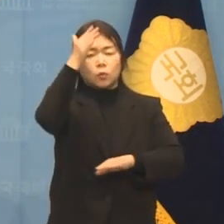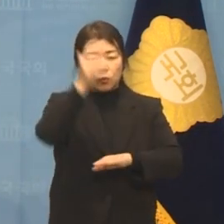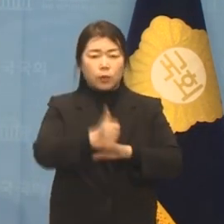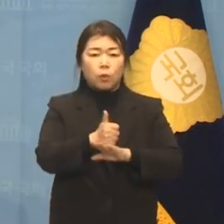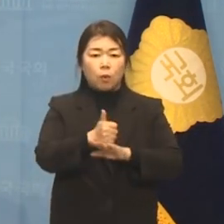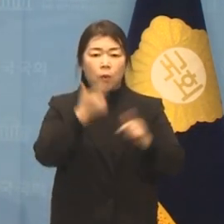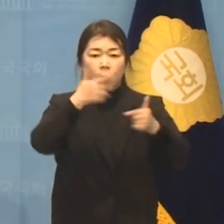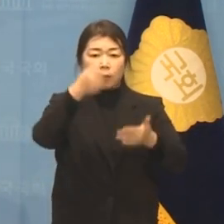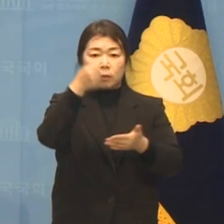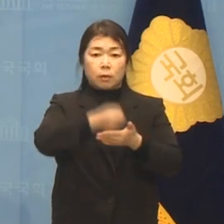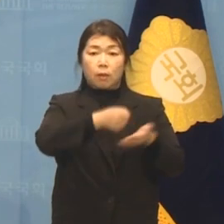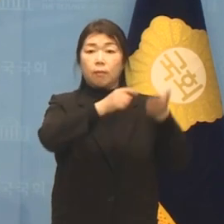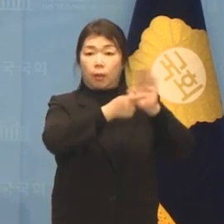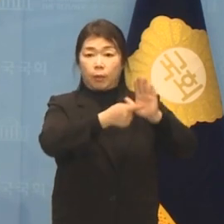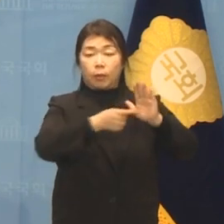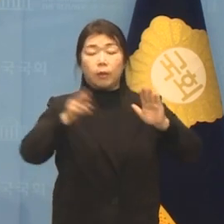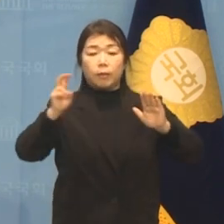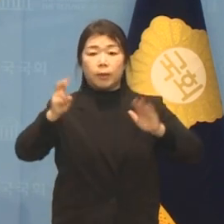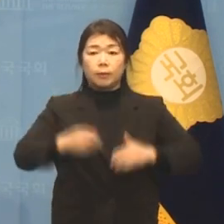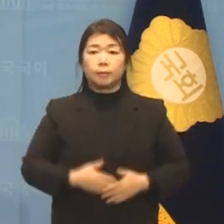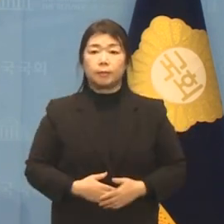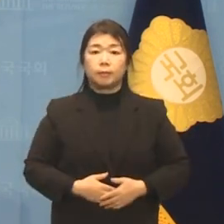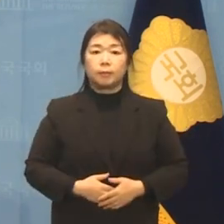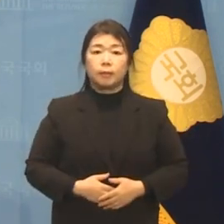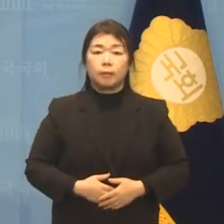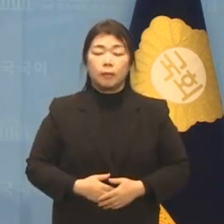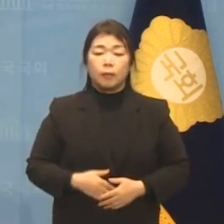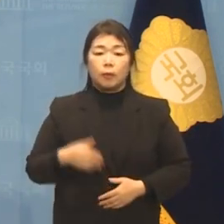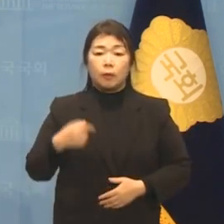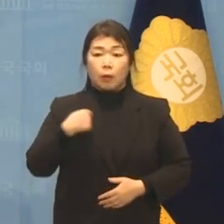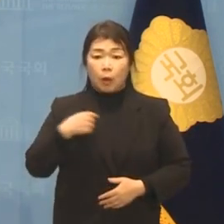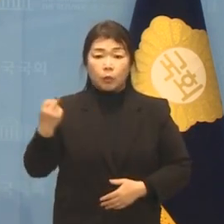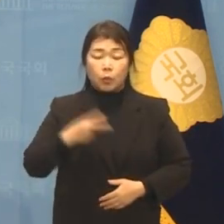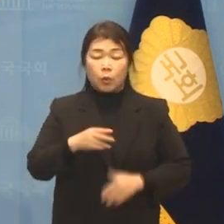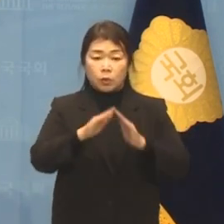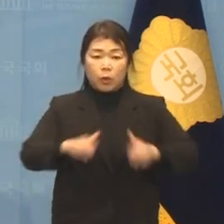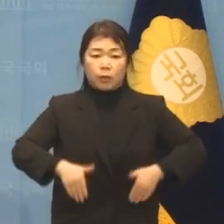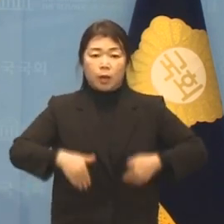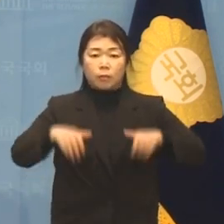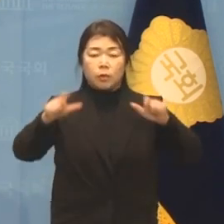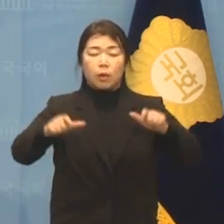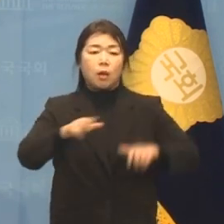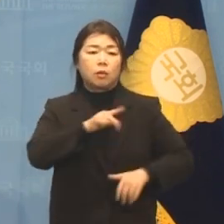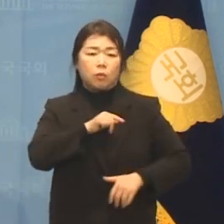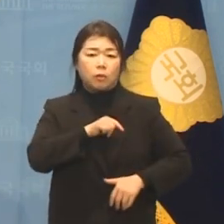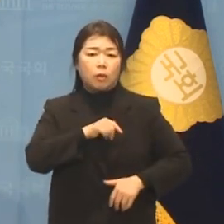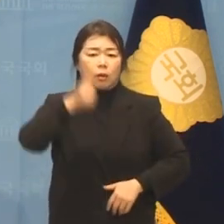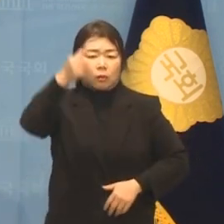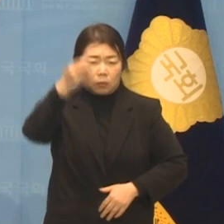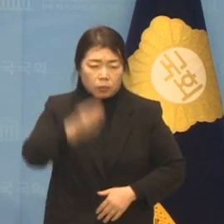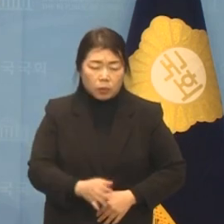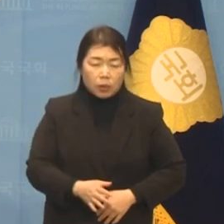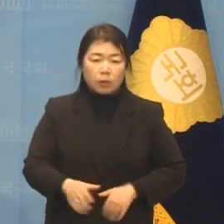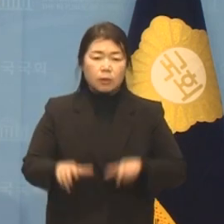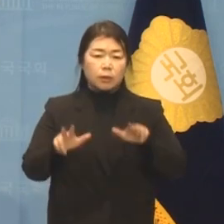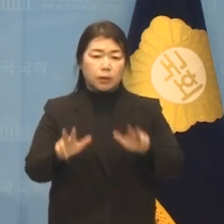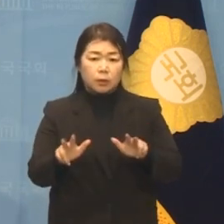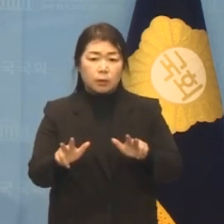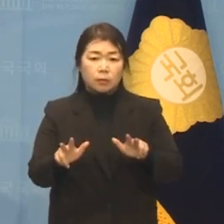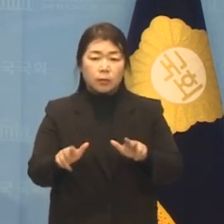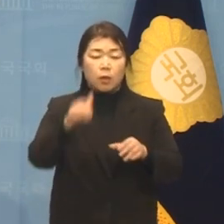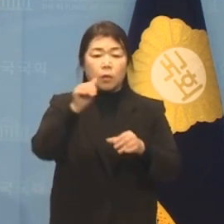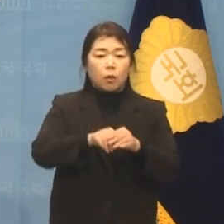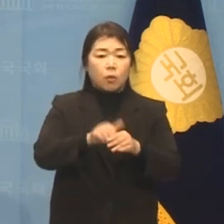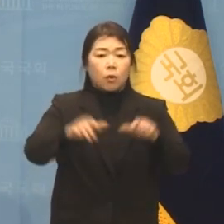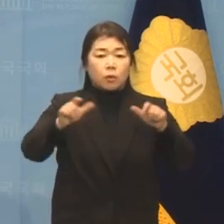최종안이 확정될 예정입니다. 저와 전남 지역 의원들은 수차례에 걸쳐서 현재